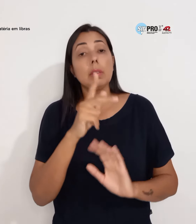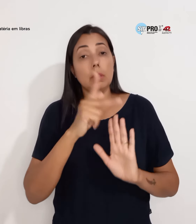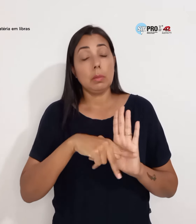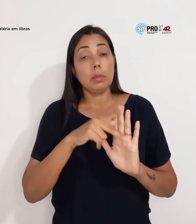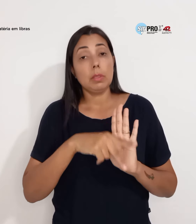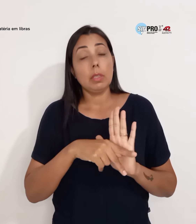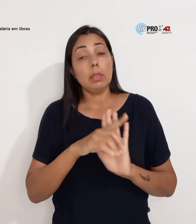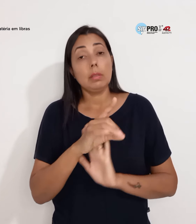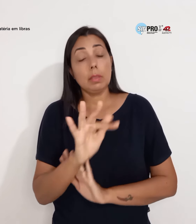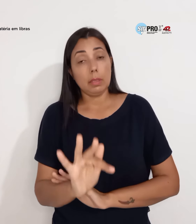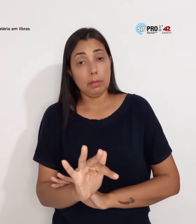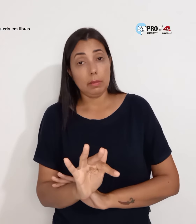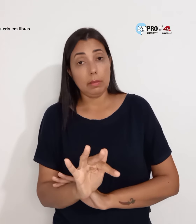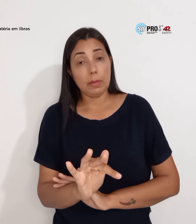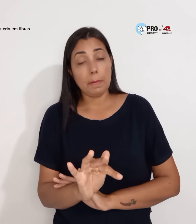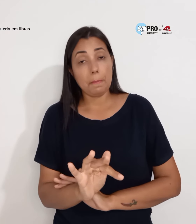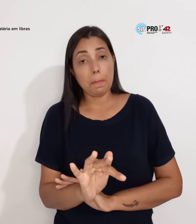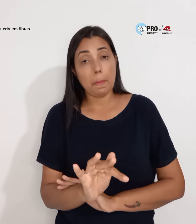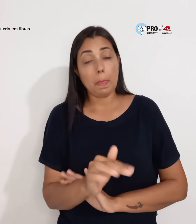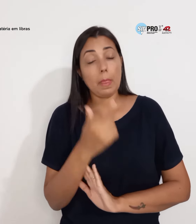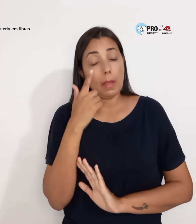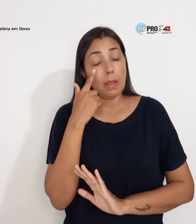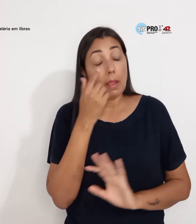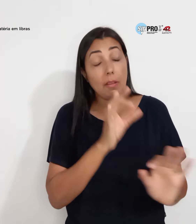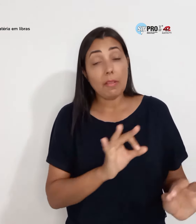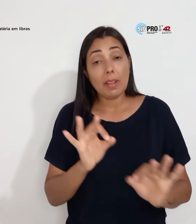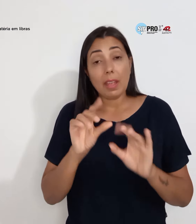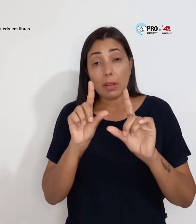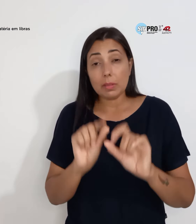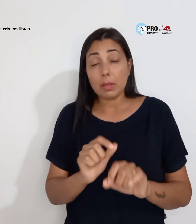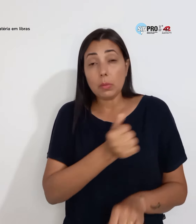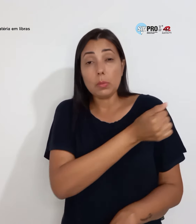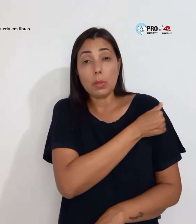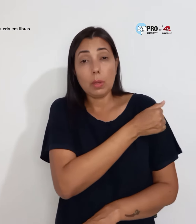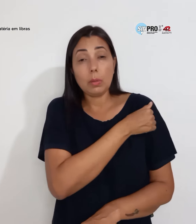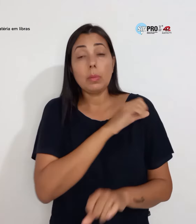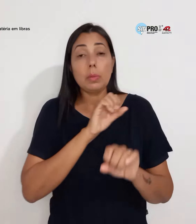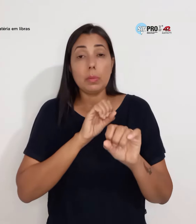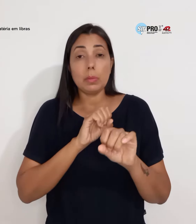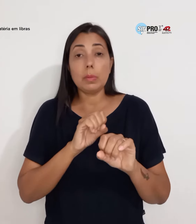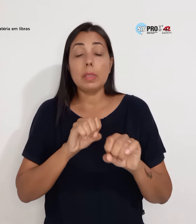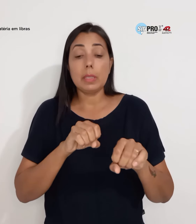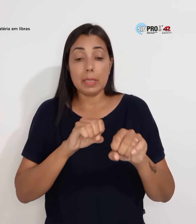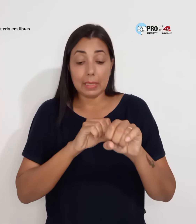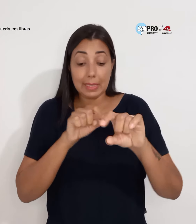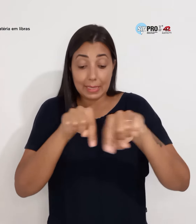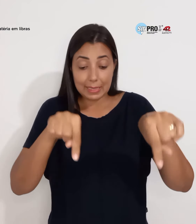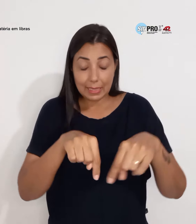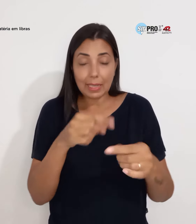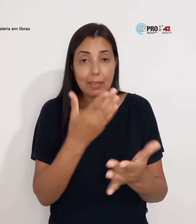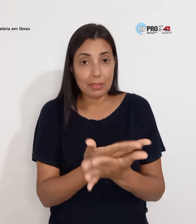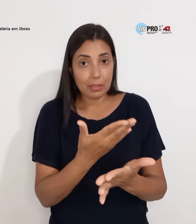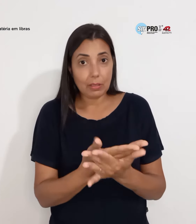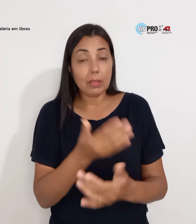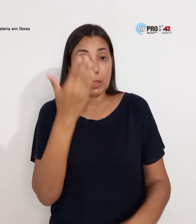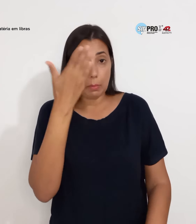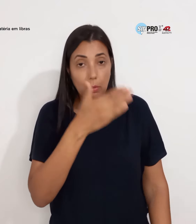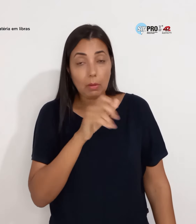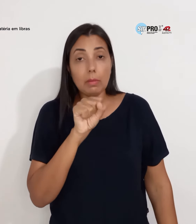Plano Distrital de Educação prevê a redução de estudantes em sala de aula, o que,